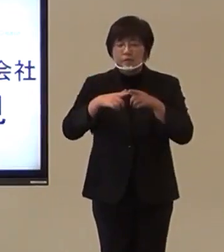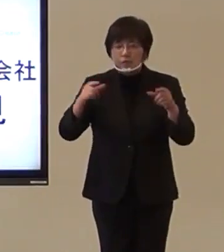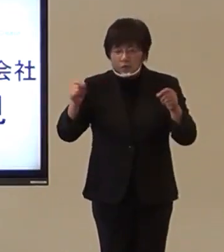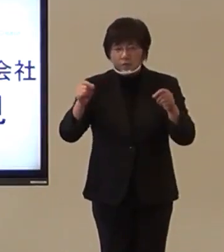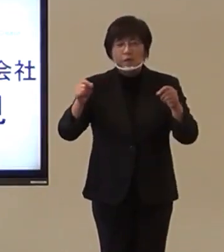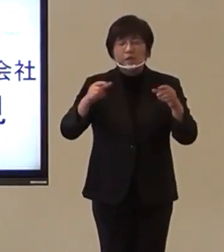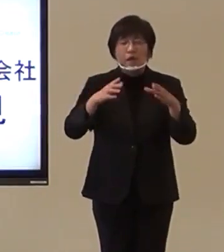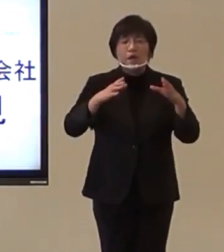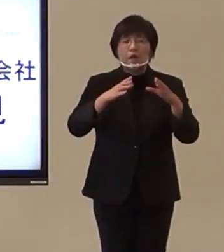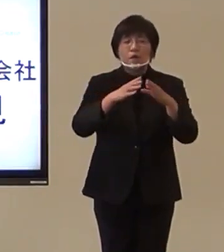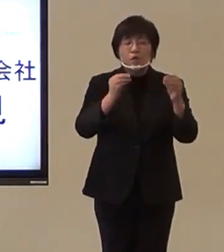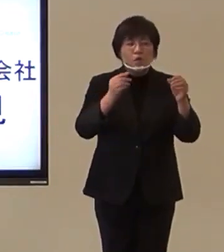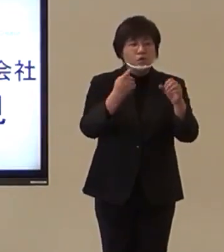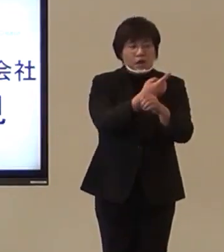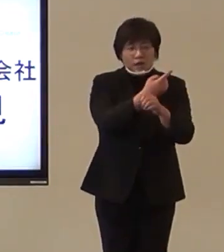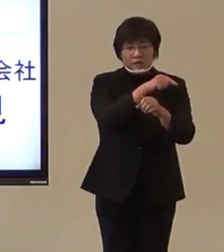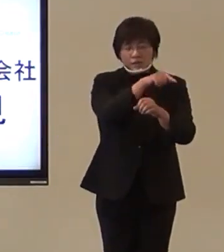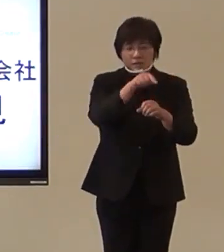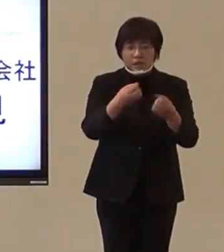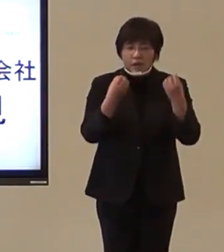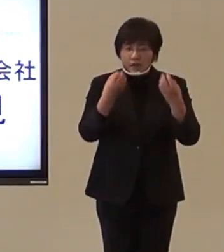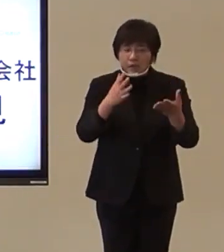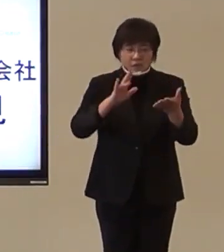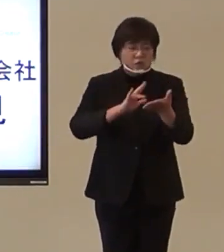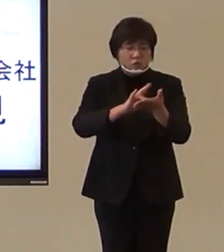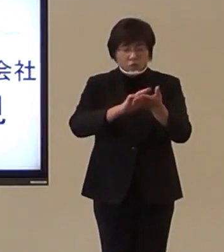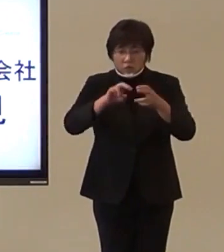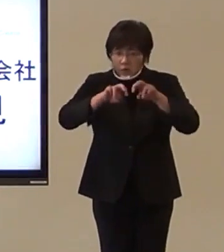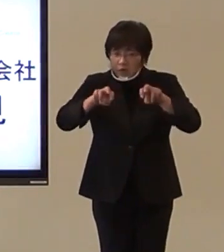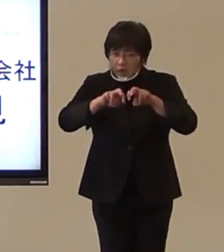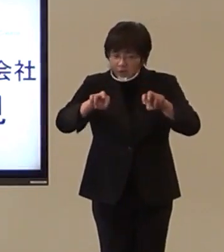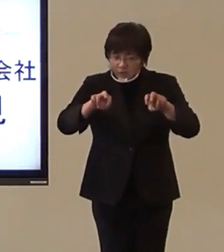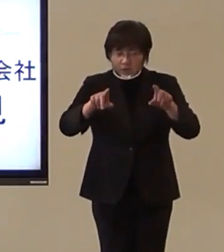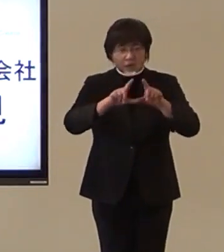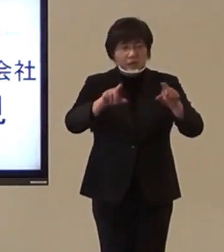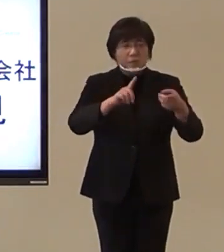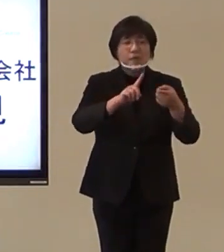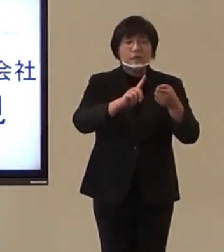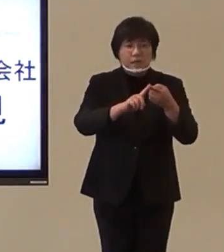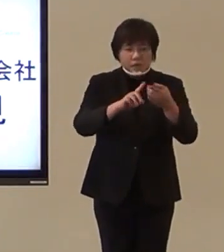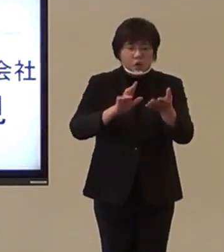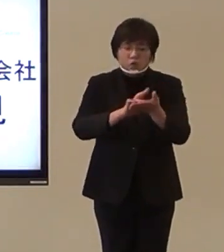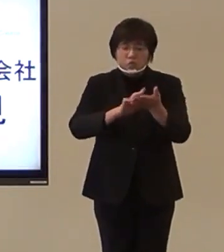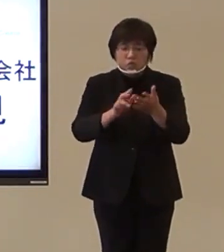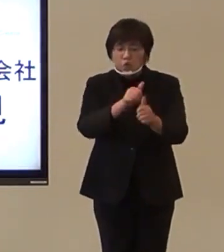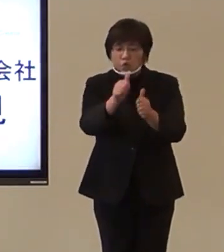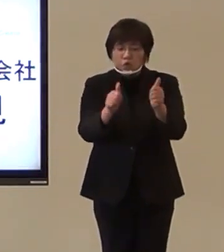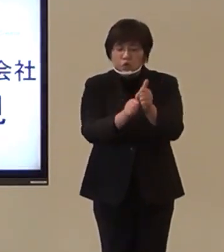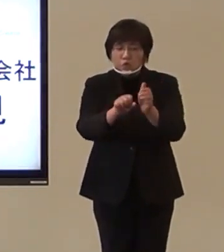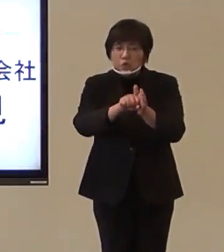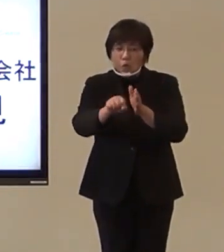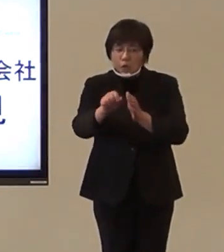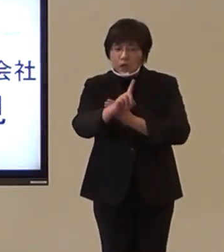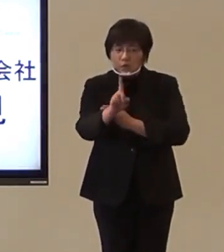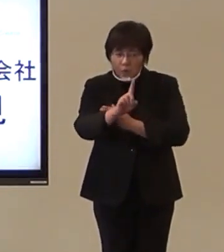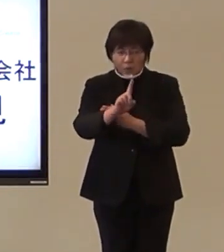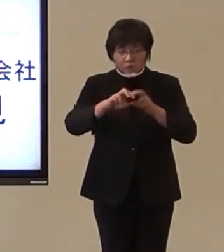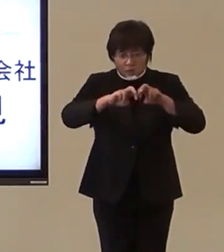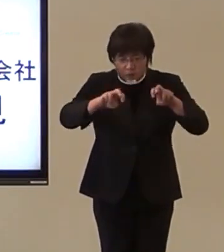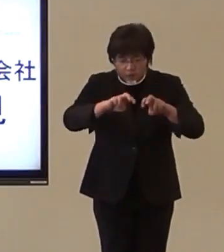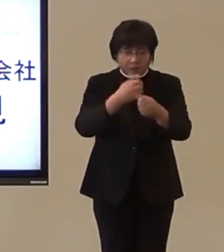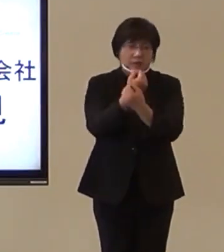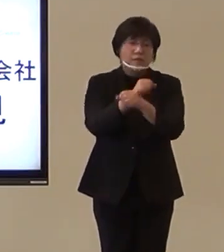で、新薬の開発並びに一般的には副作用であるとかヘルスケアについてのプロフェッサー集団でござい